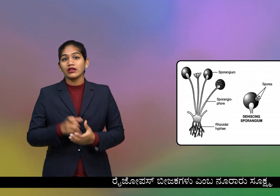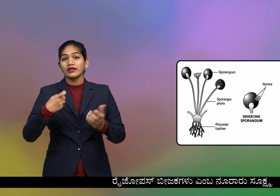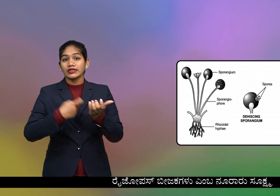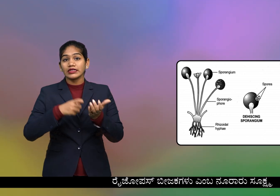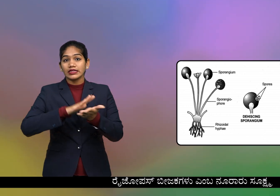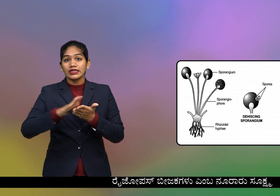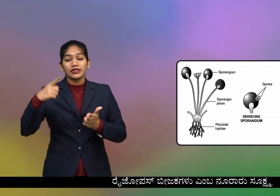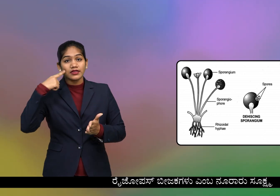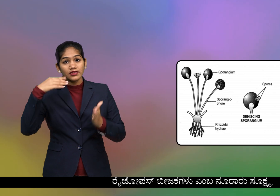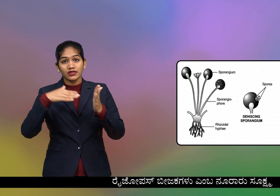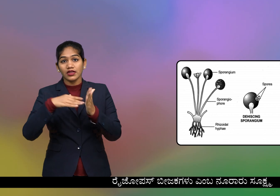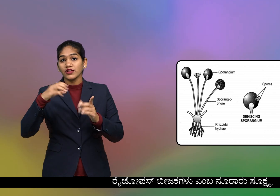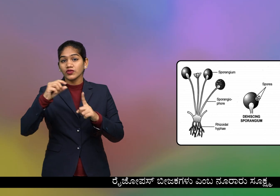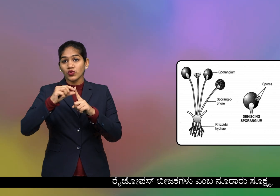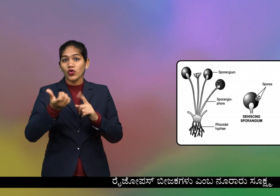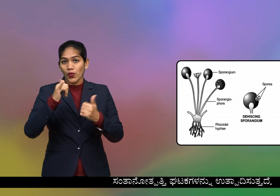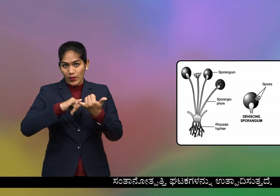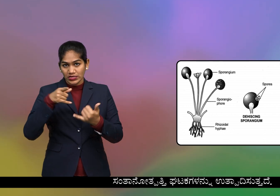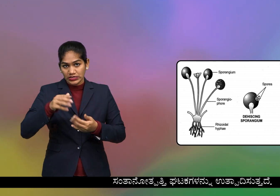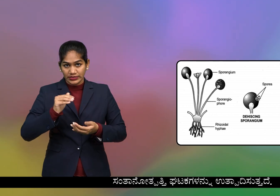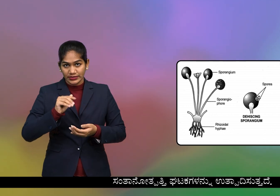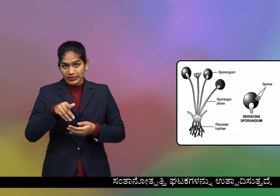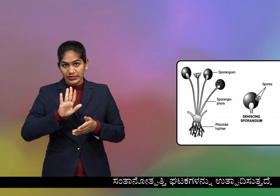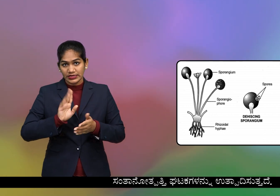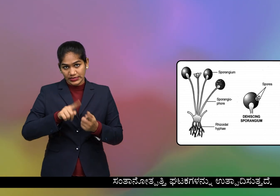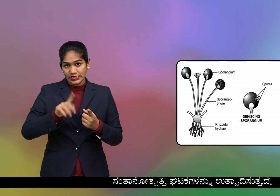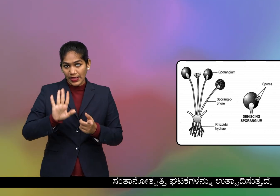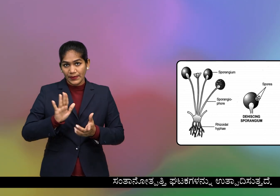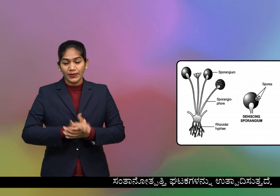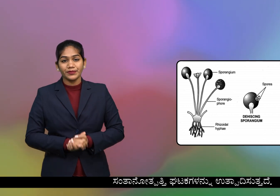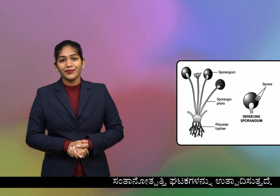ರೈಜೋಪಸ್ ಬೀಜಕಗಳು ಎಂಬ ನೂರಾರು ಸೂಕ್ಷ್ಮ ಸಂತಾನೋತ್ಪತ್ತಿ ಘಟಕಗಳನ್ನ ಉತ್ಪಾದಿಸುತ್ತದೆ.